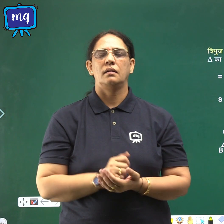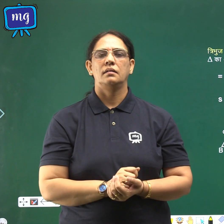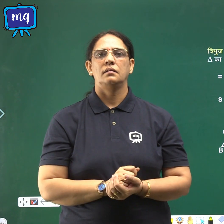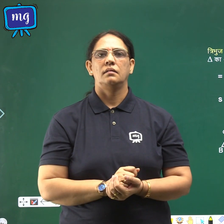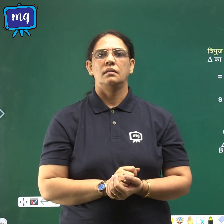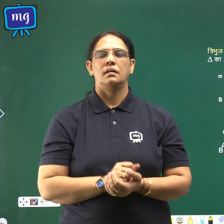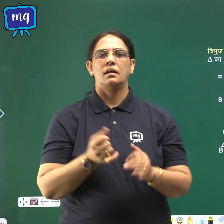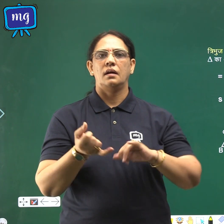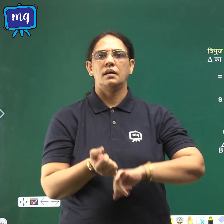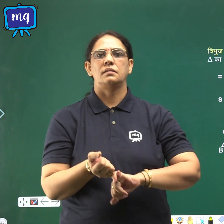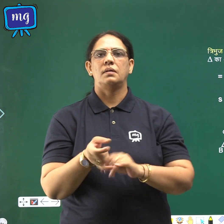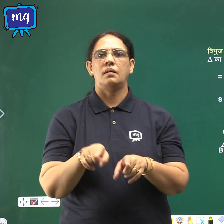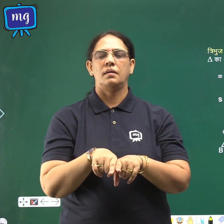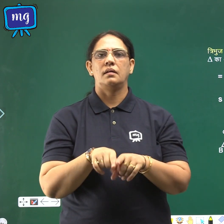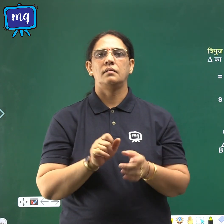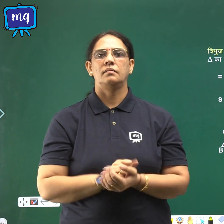S बराबर